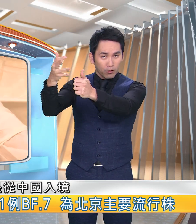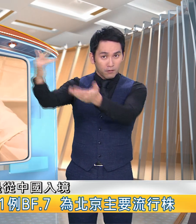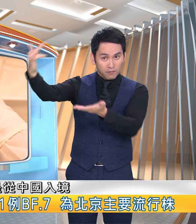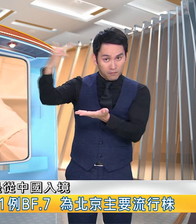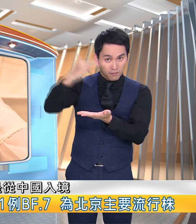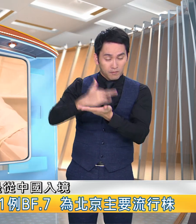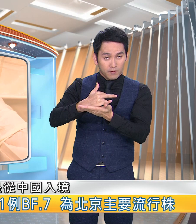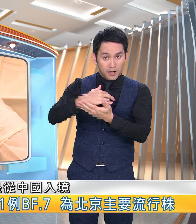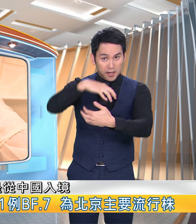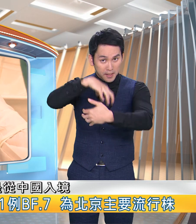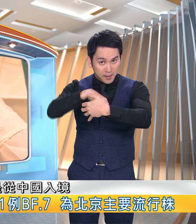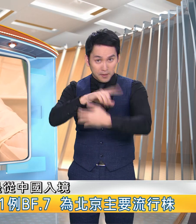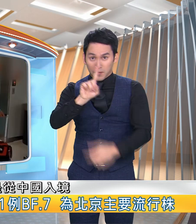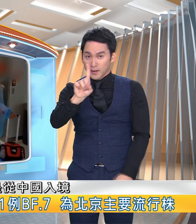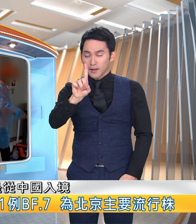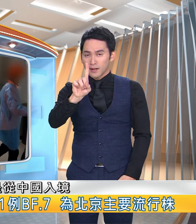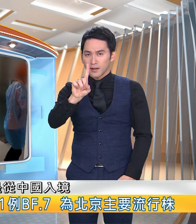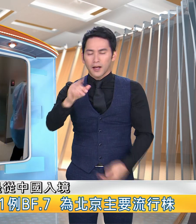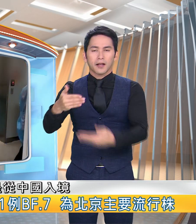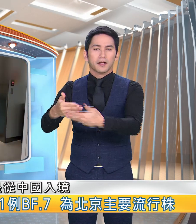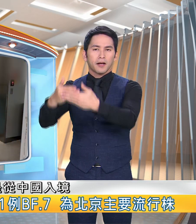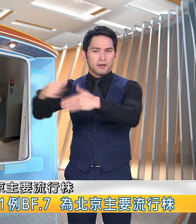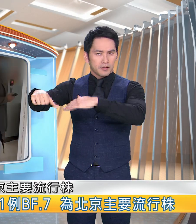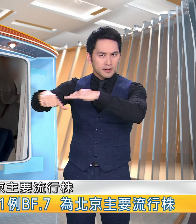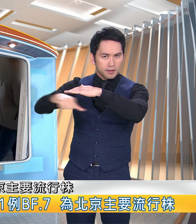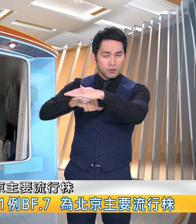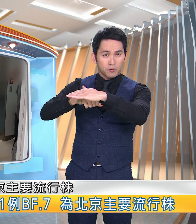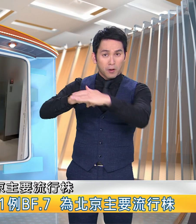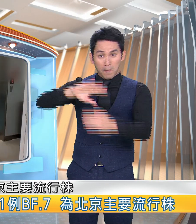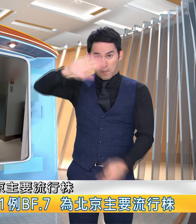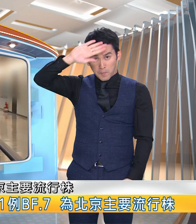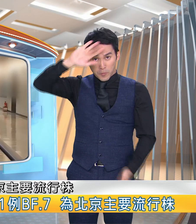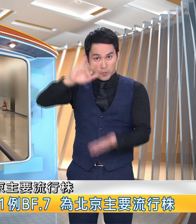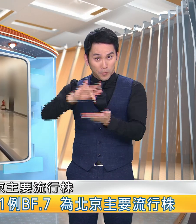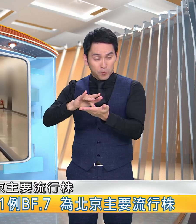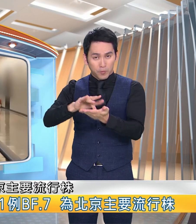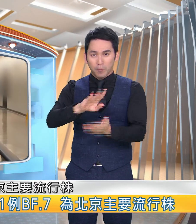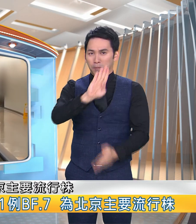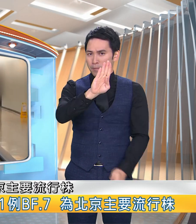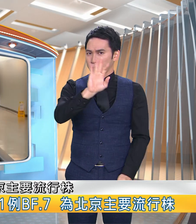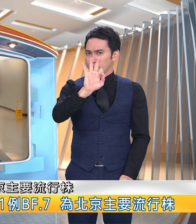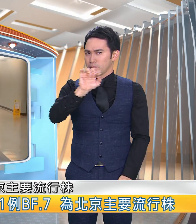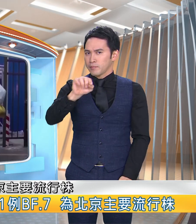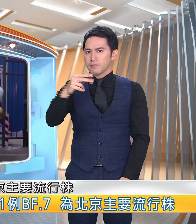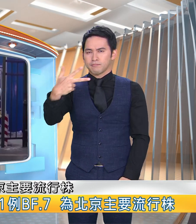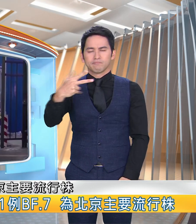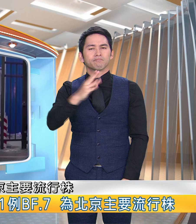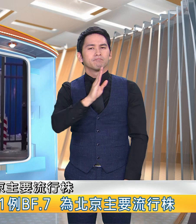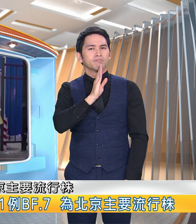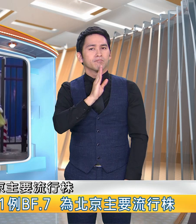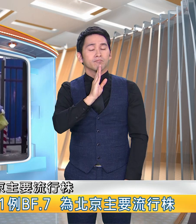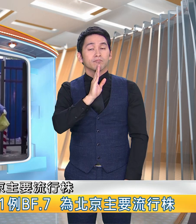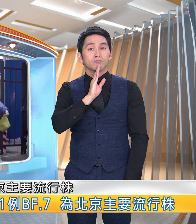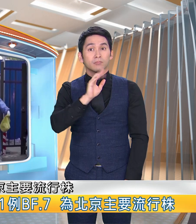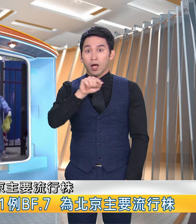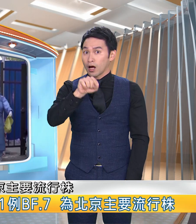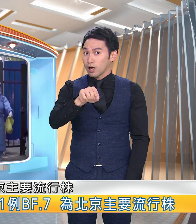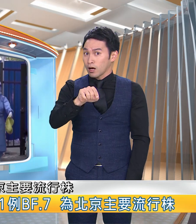是从中国入境，而这也是目前北京主要的流行株。指挥中